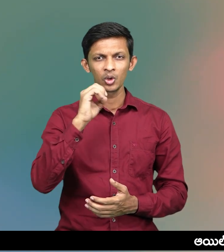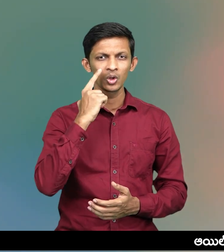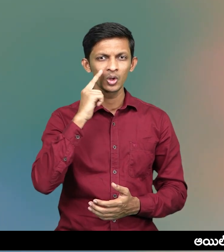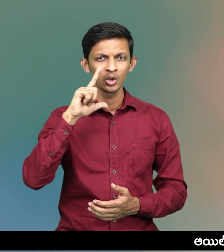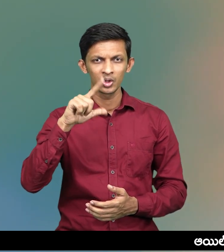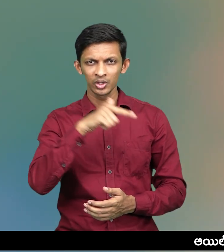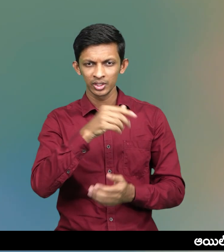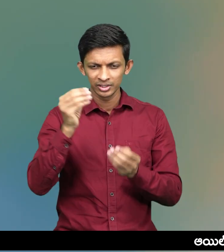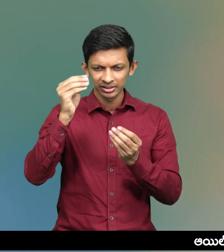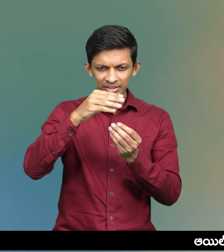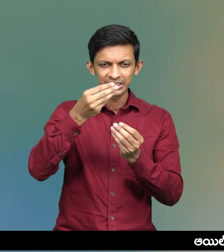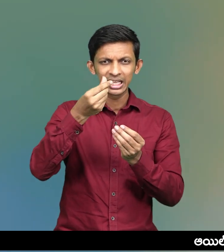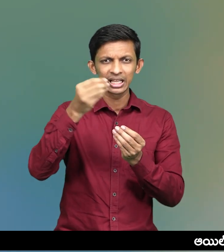ఆయిల్ లీక్స్ మరియు స్పిల్స్,